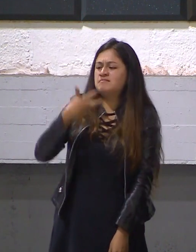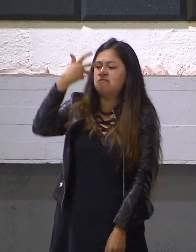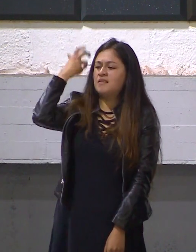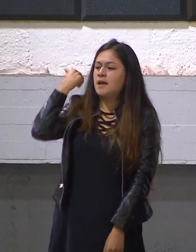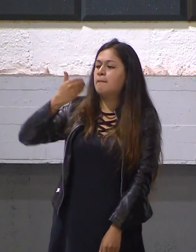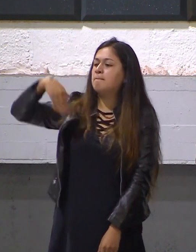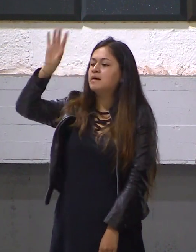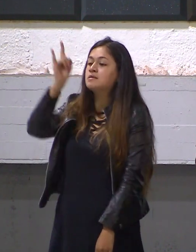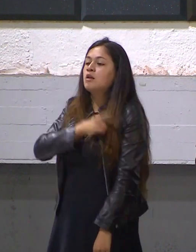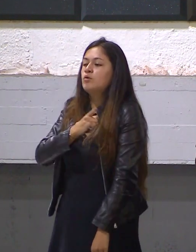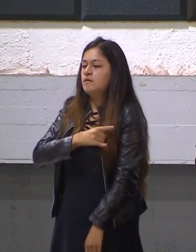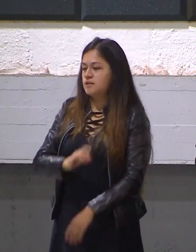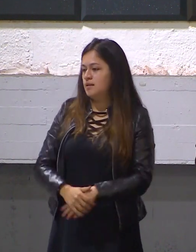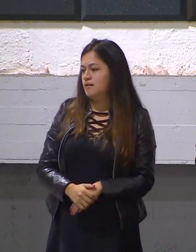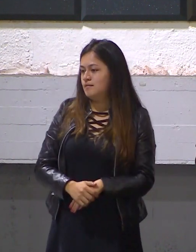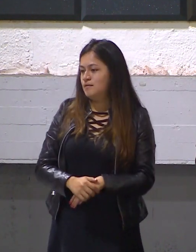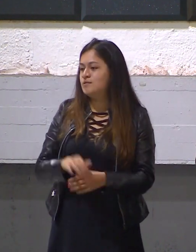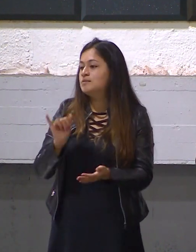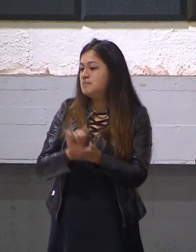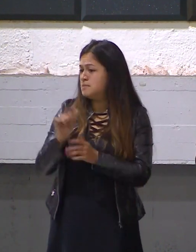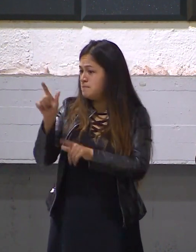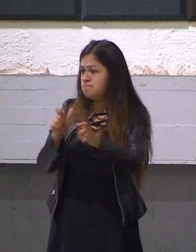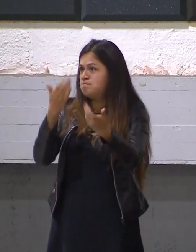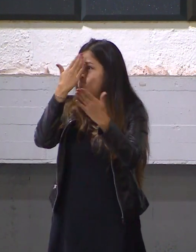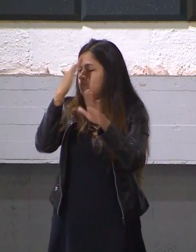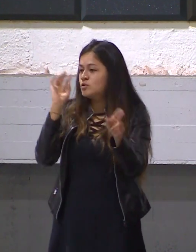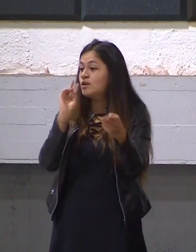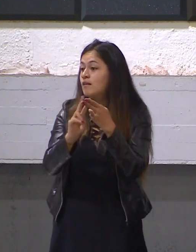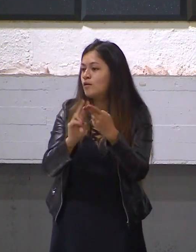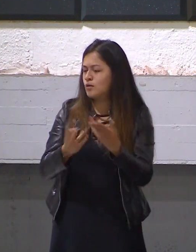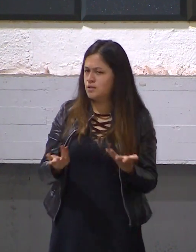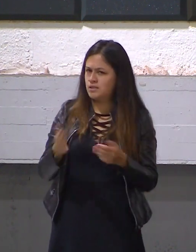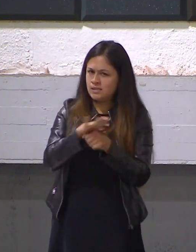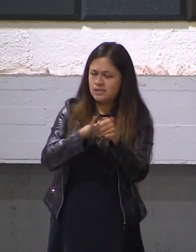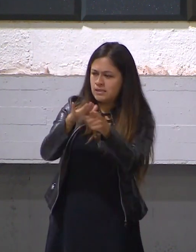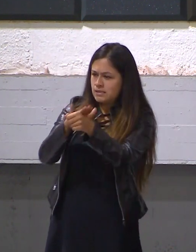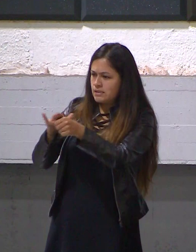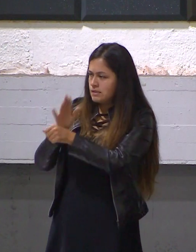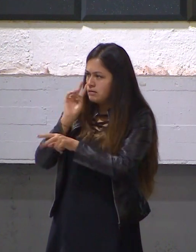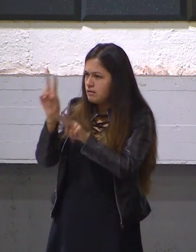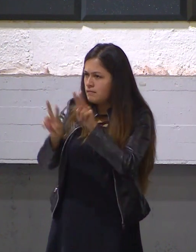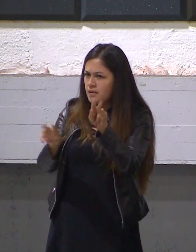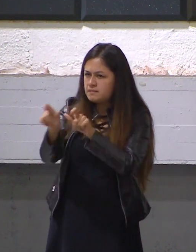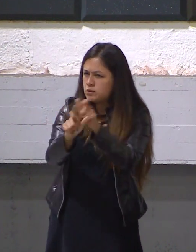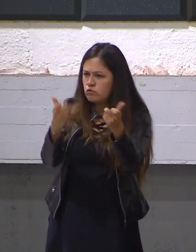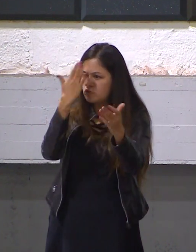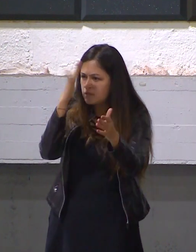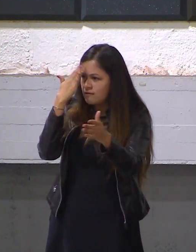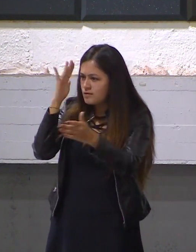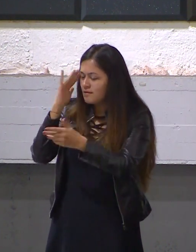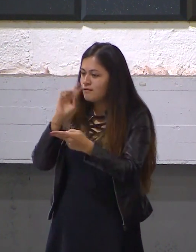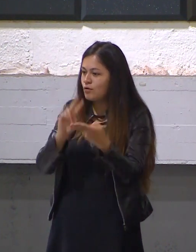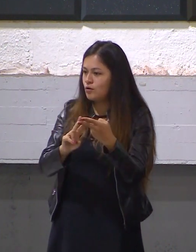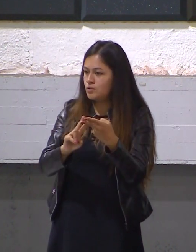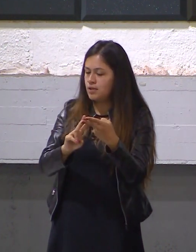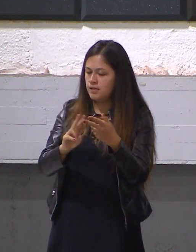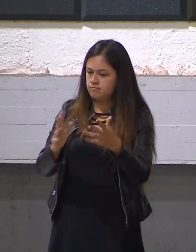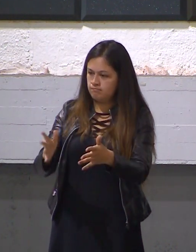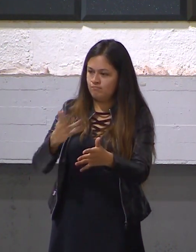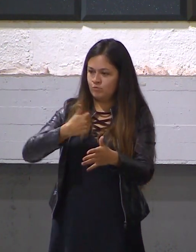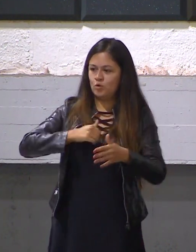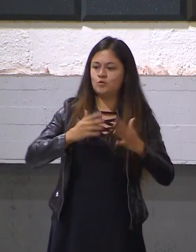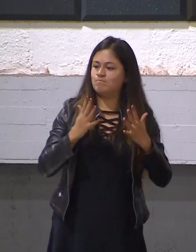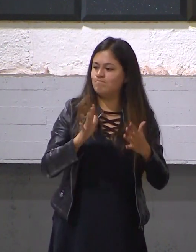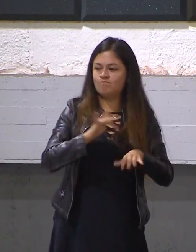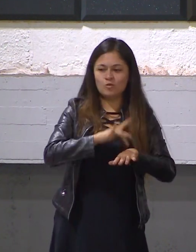y entonces en esa vida encontrando estas situaciones hemos querido empezar